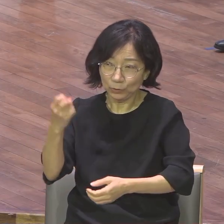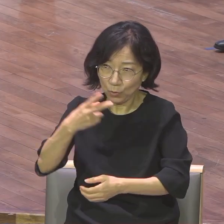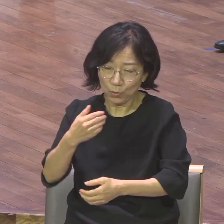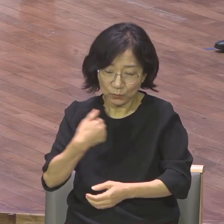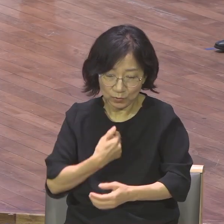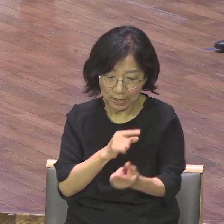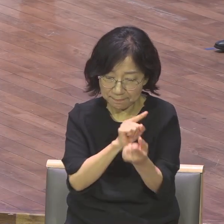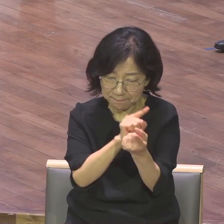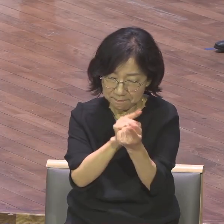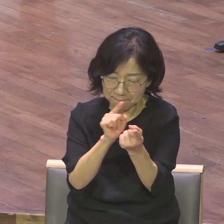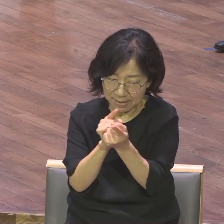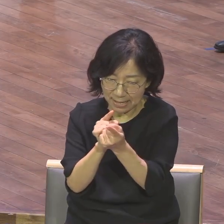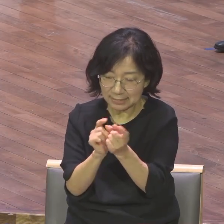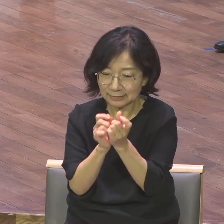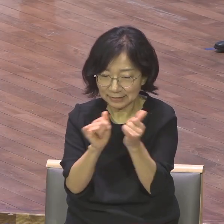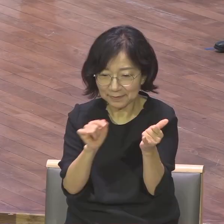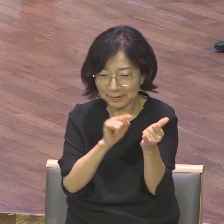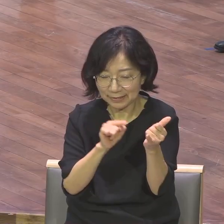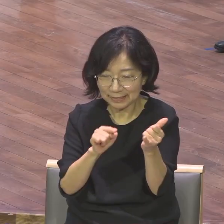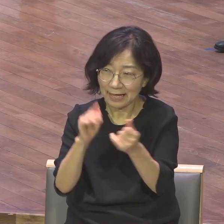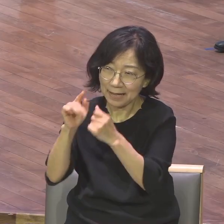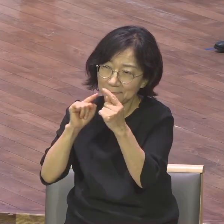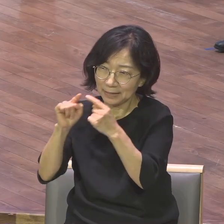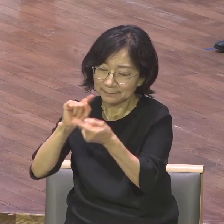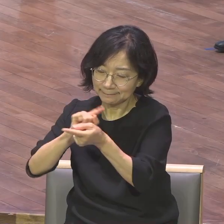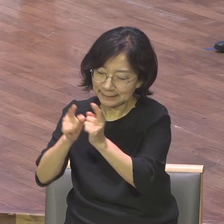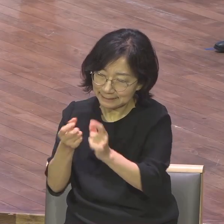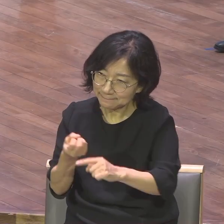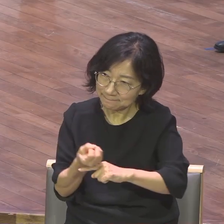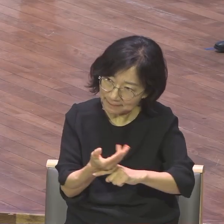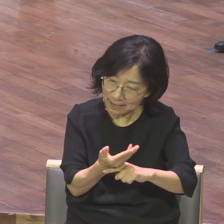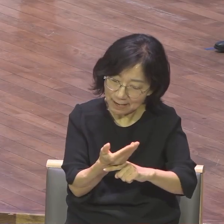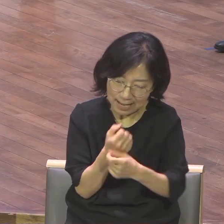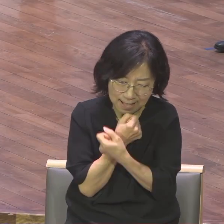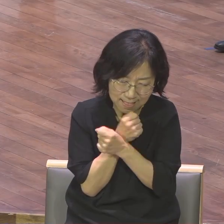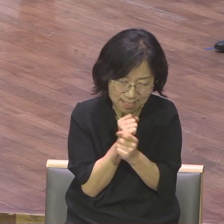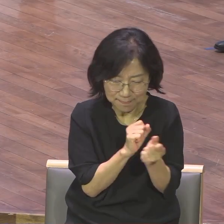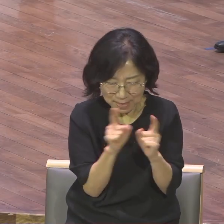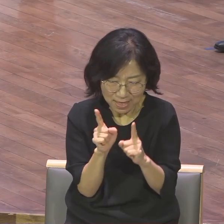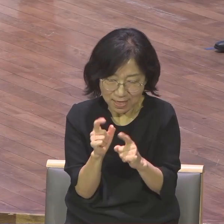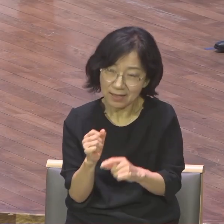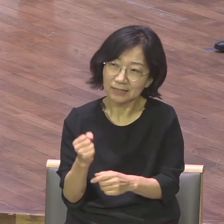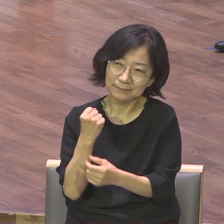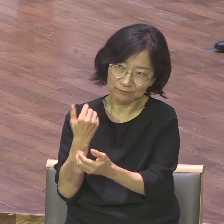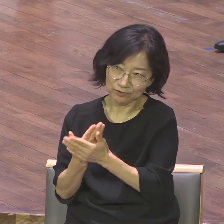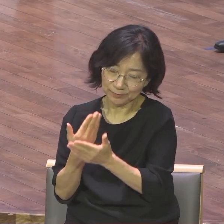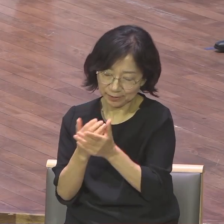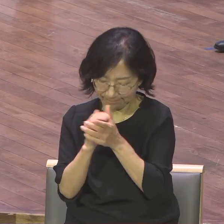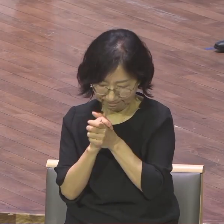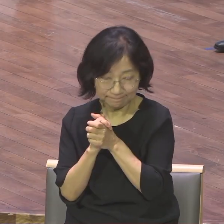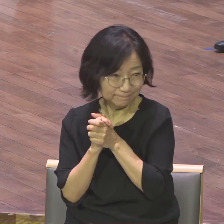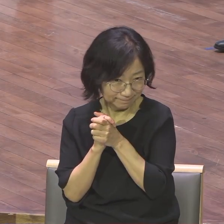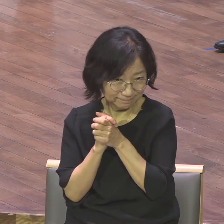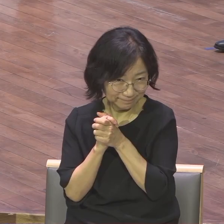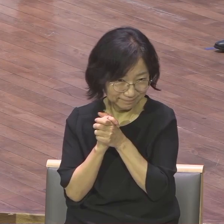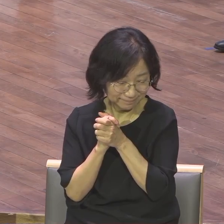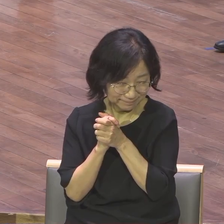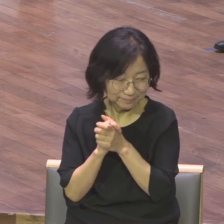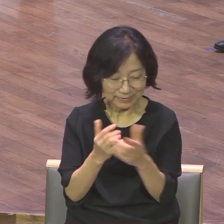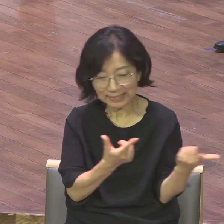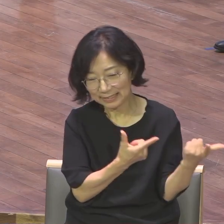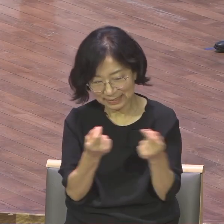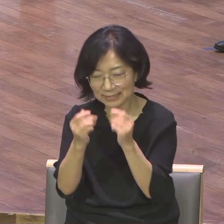만나든지 에스건이 되어 말씀의 대언자가 되어서 마른 뼈를 살려내게 하여 주시옵소서. 나라를 위해서 주여